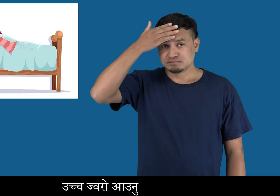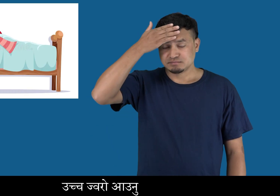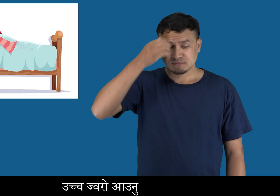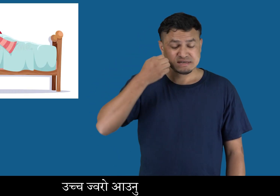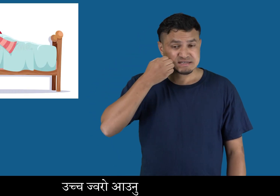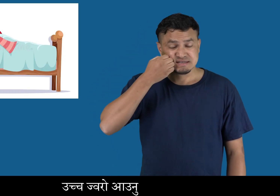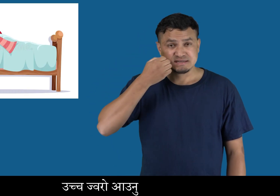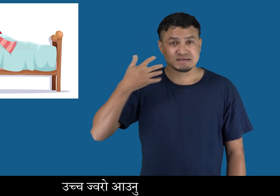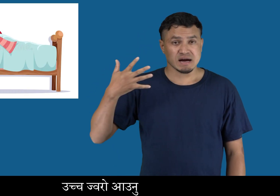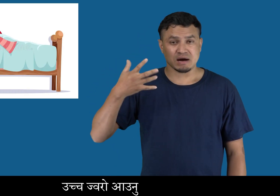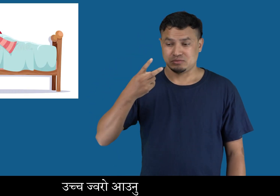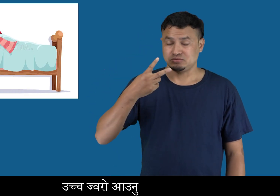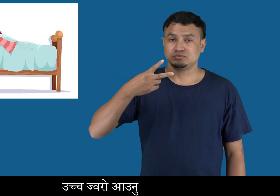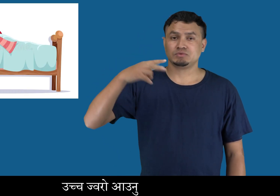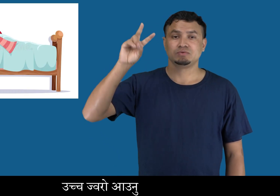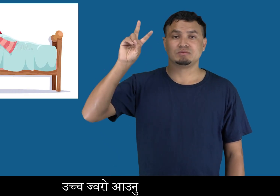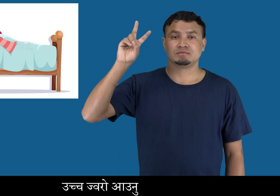उच्च ज्वरो आउनु,